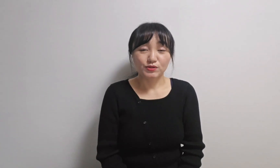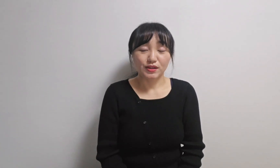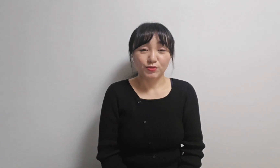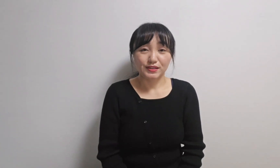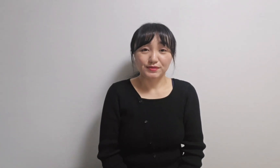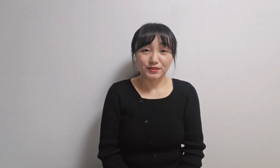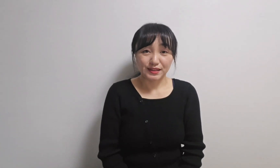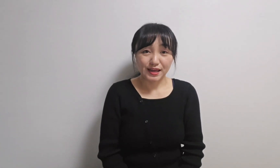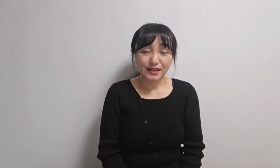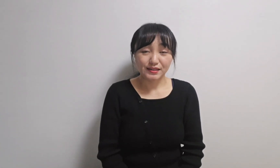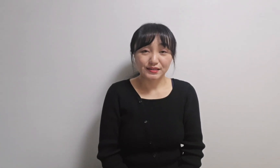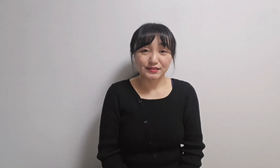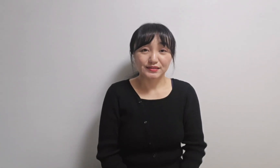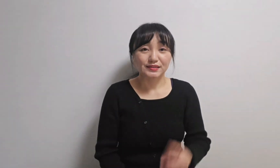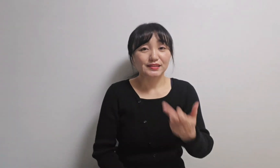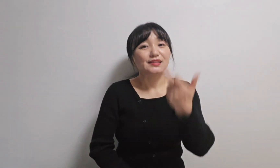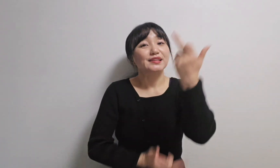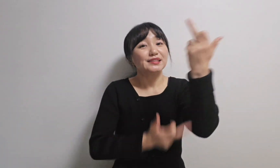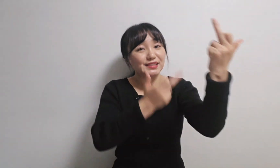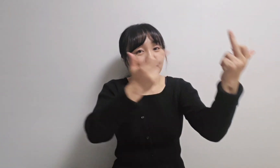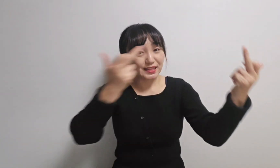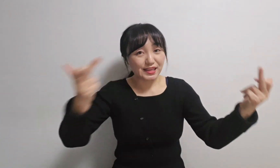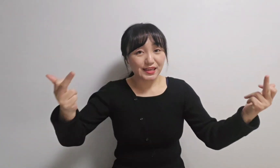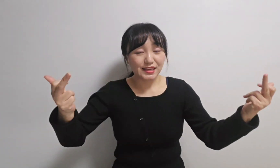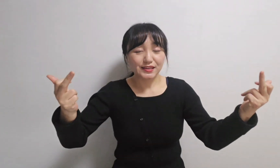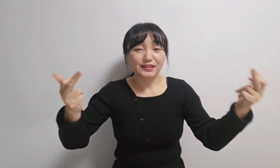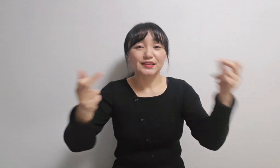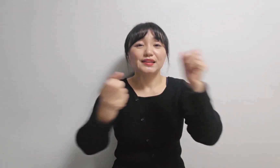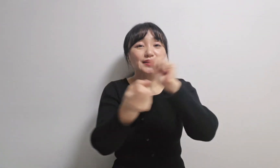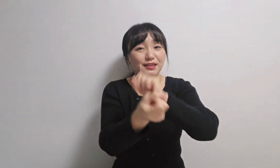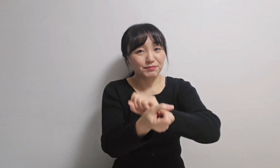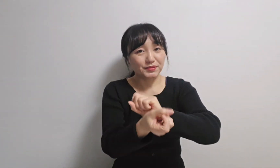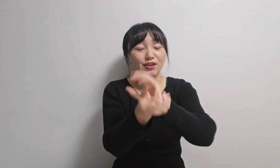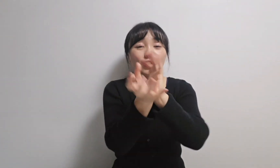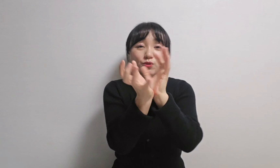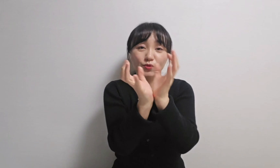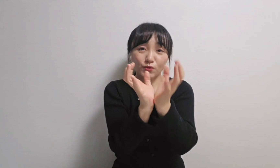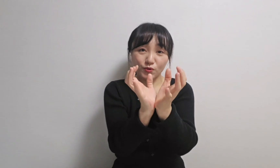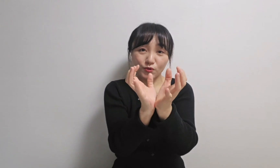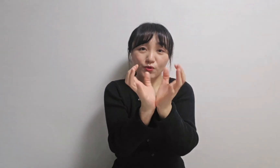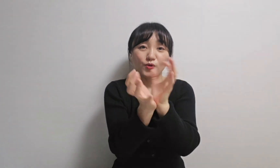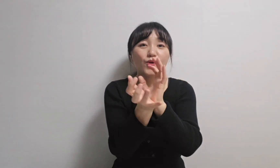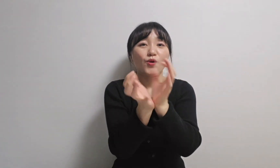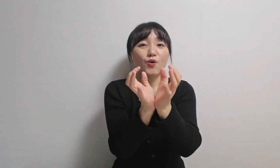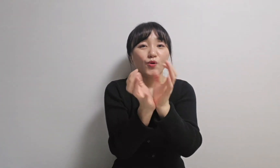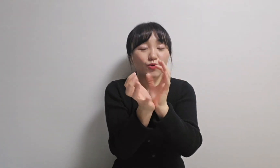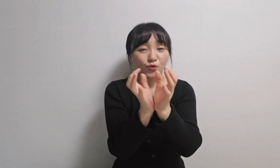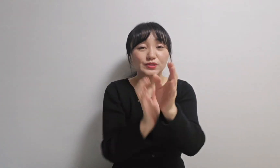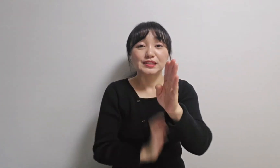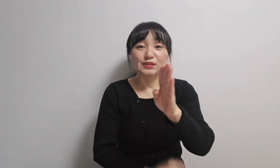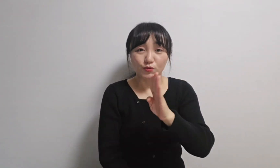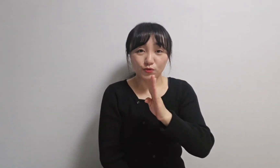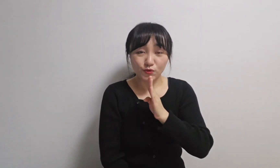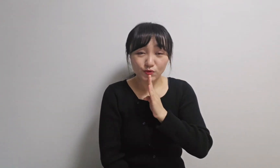처음부터 해보겠습니다. 산에 피어도 꽃이고,